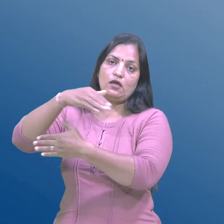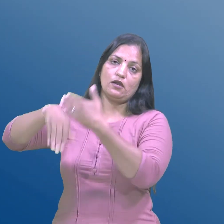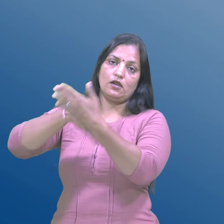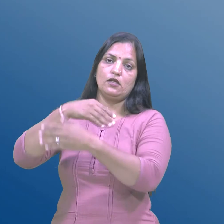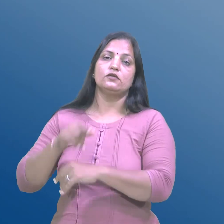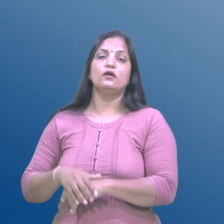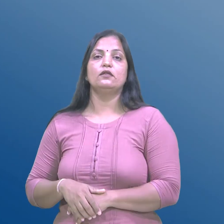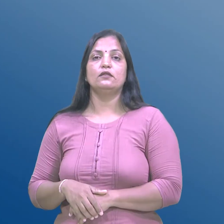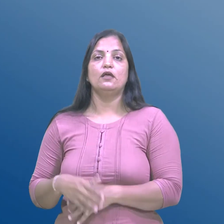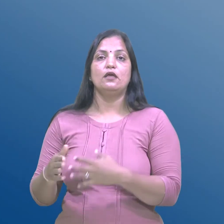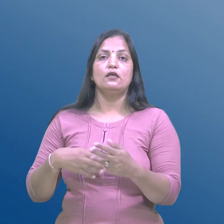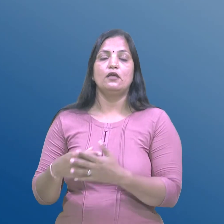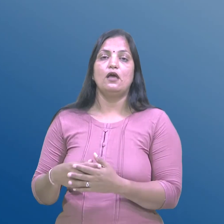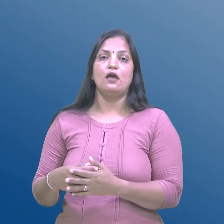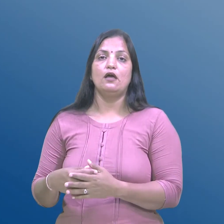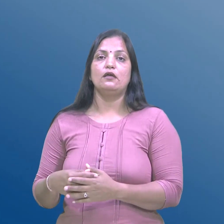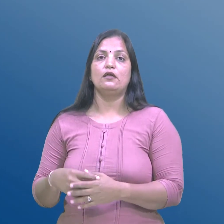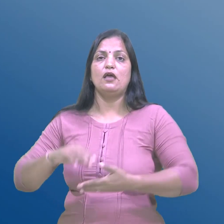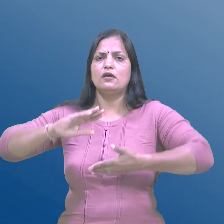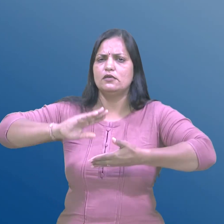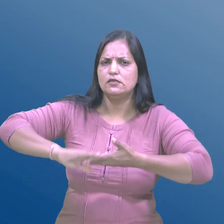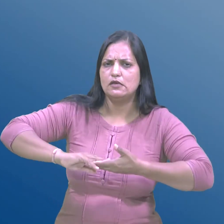આપ્તભાવ અથવા વૈવાહિક સંબંધ